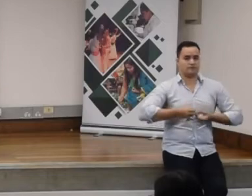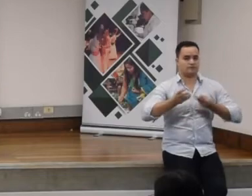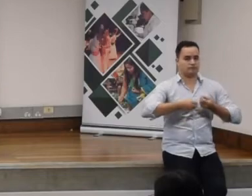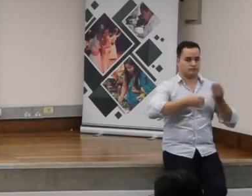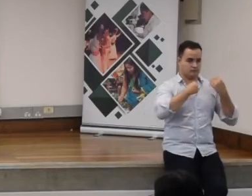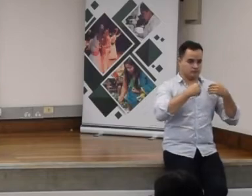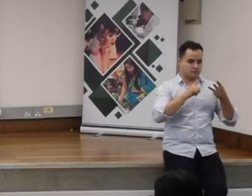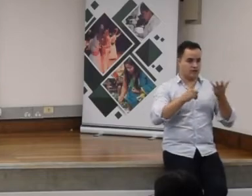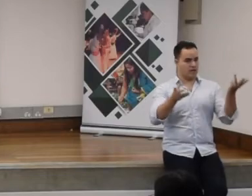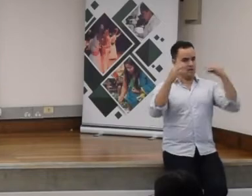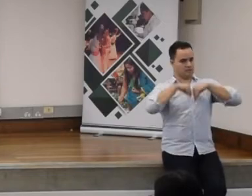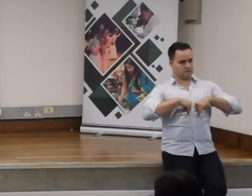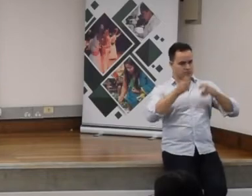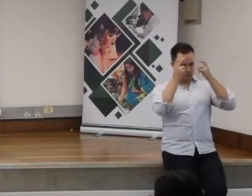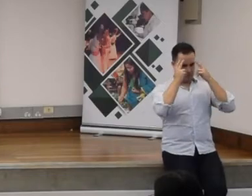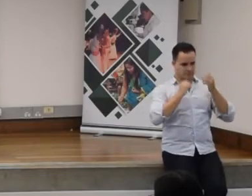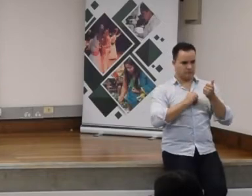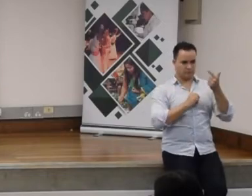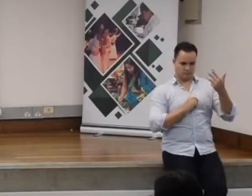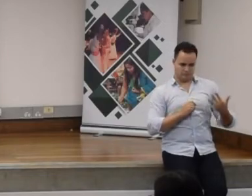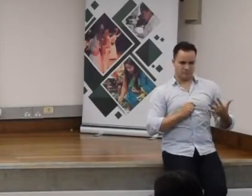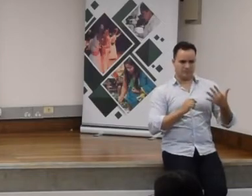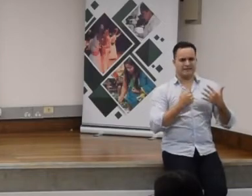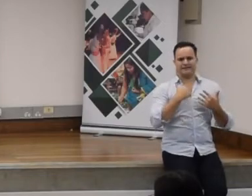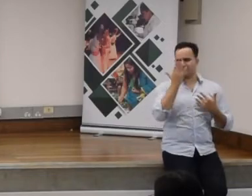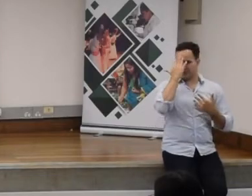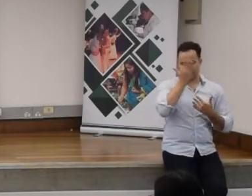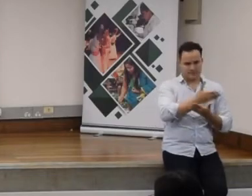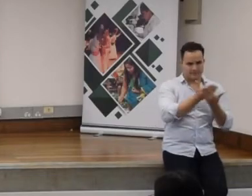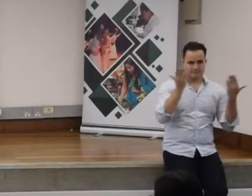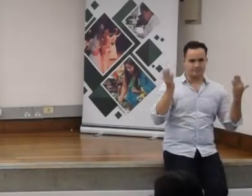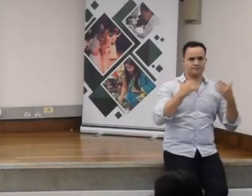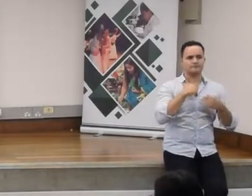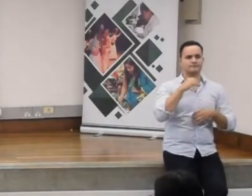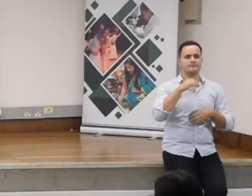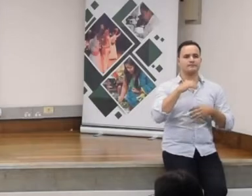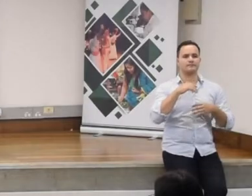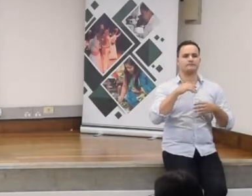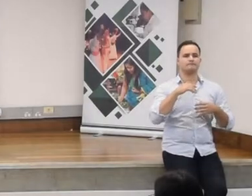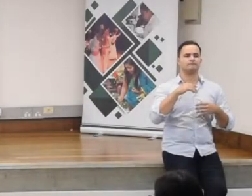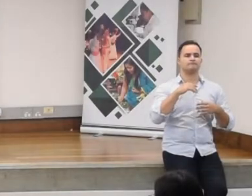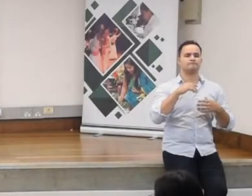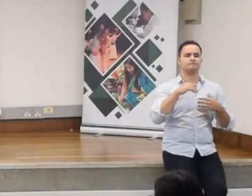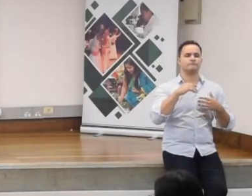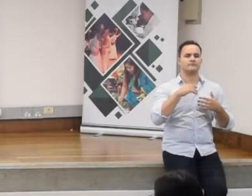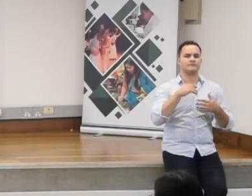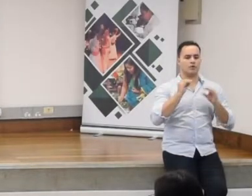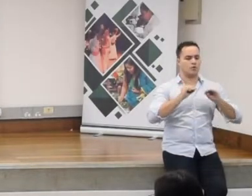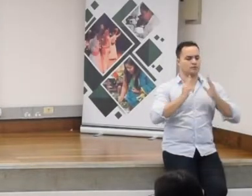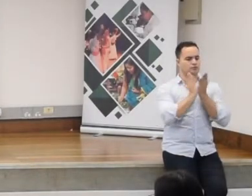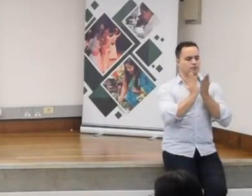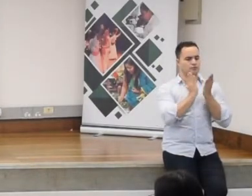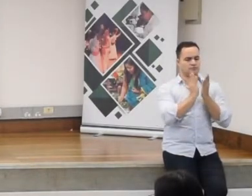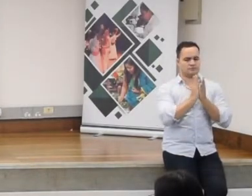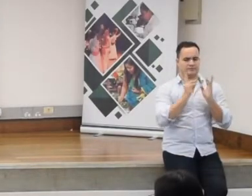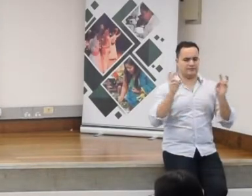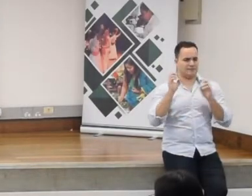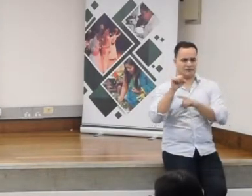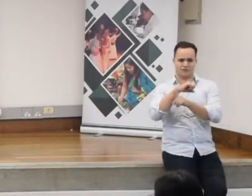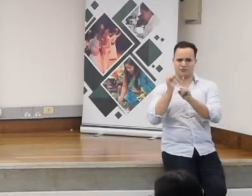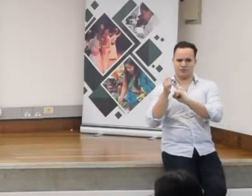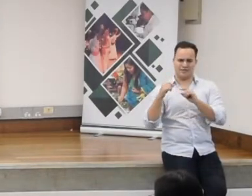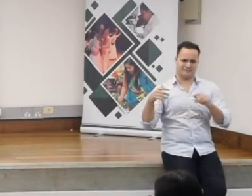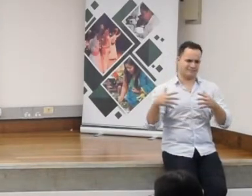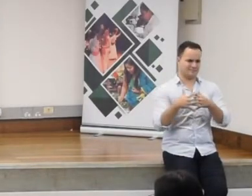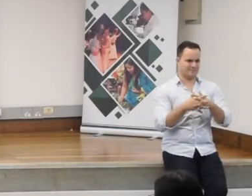conocimientos, porque partimos del hecho de que la educación es una situación nociológica, ¿no? Como el maestro Paulo Freire en